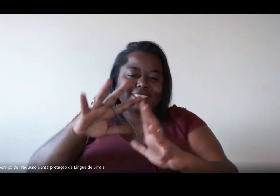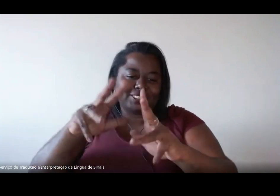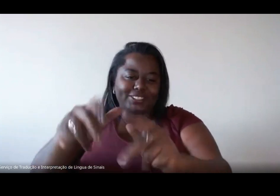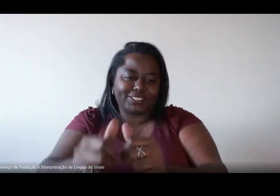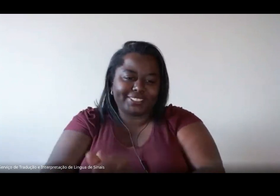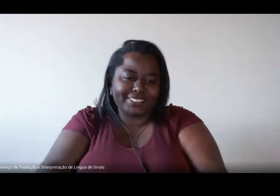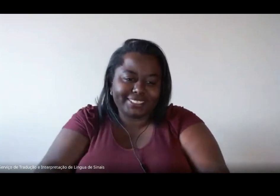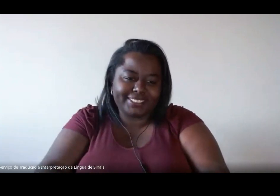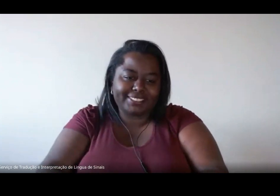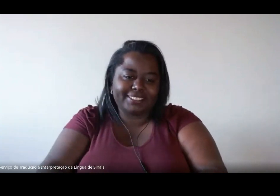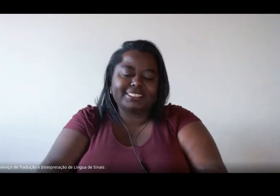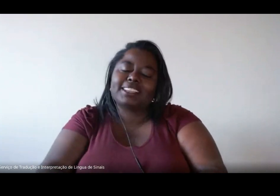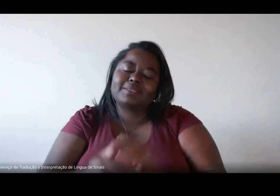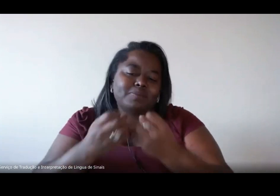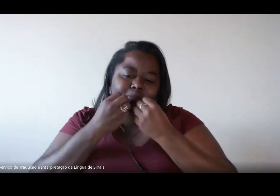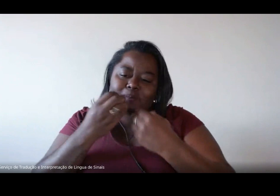vocês todos.